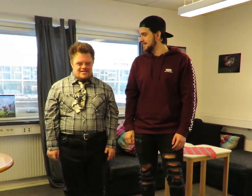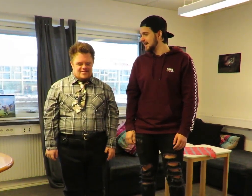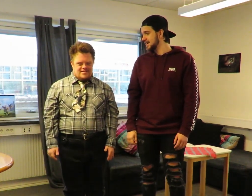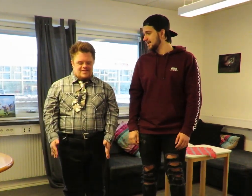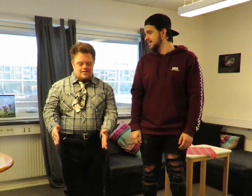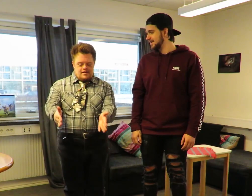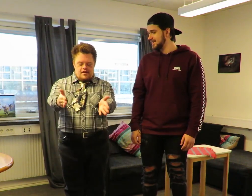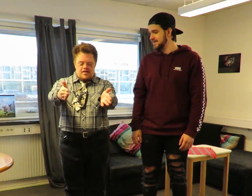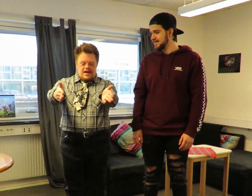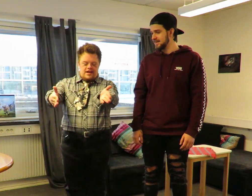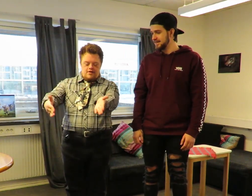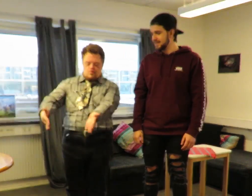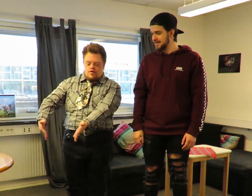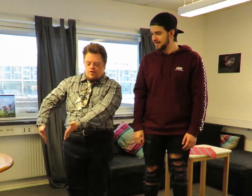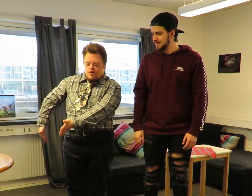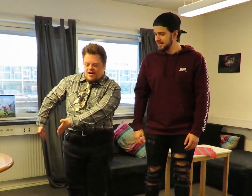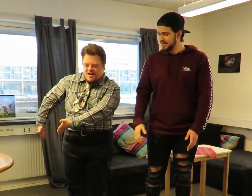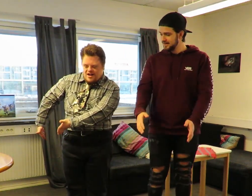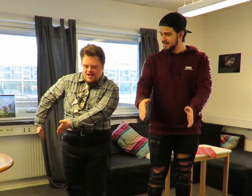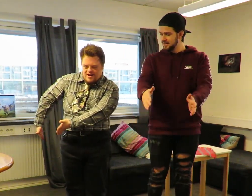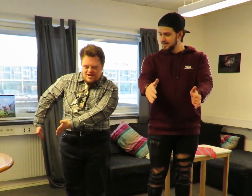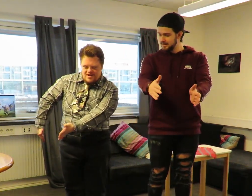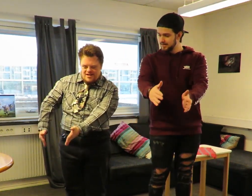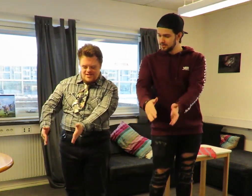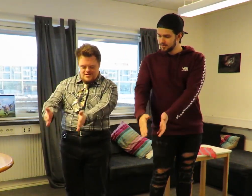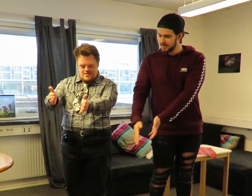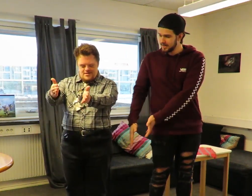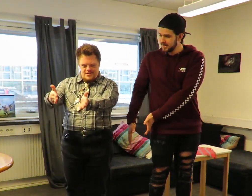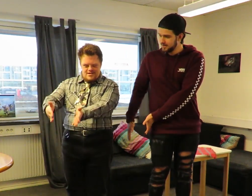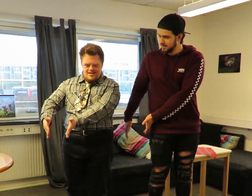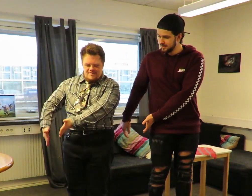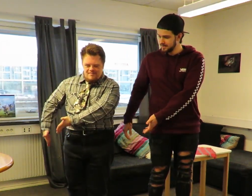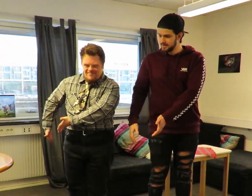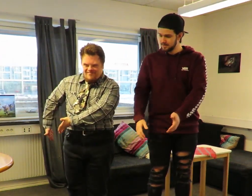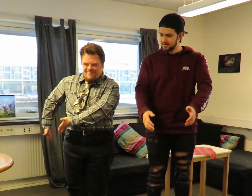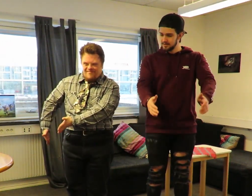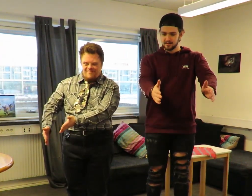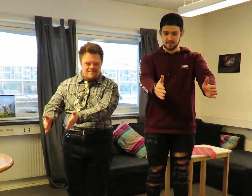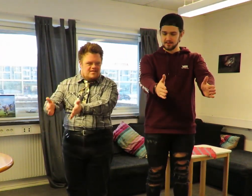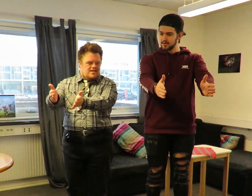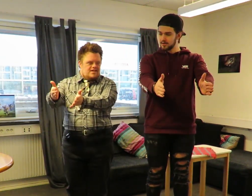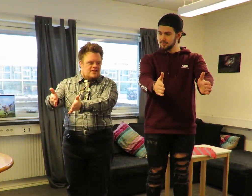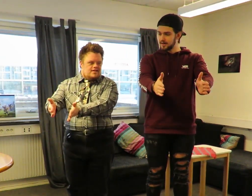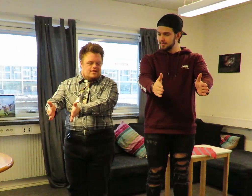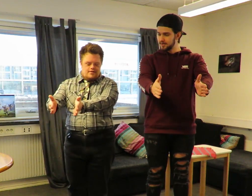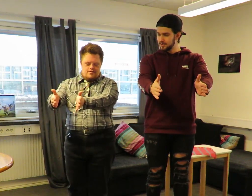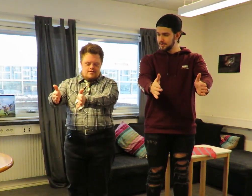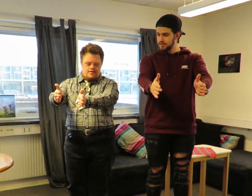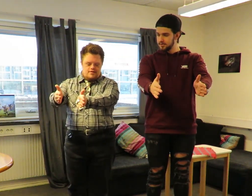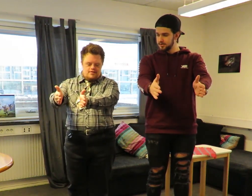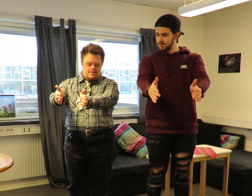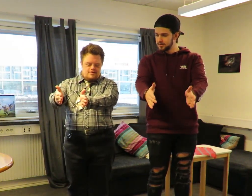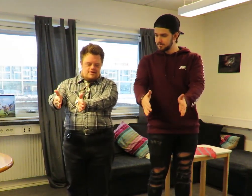säng då? Säng och så. Sen så på sidan. Så rakt fram. Och sen på